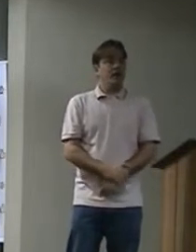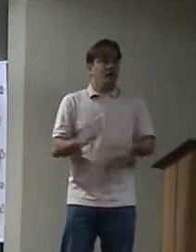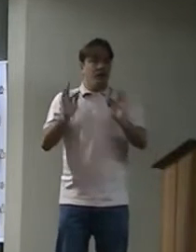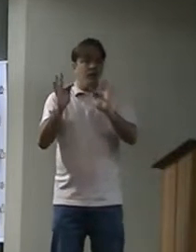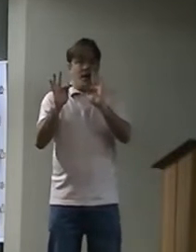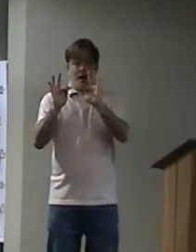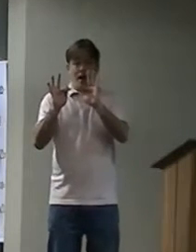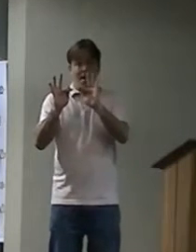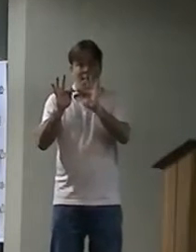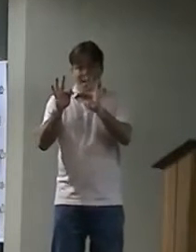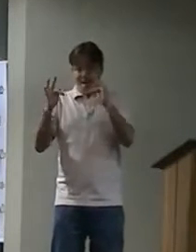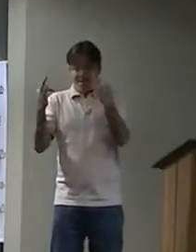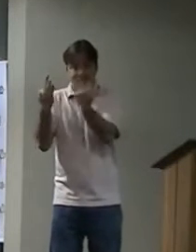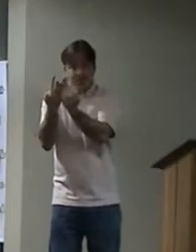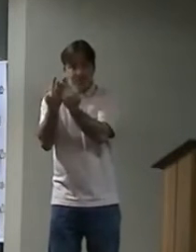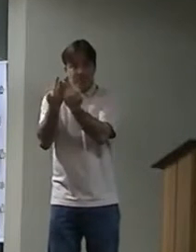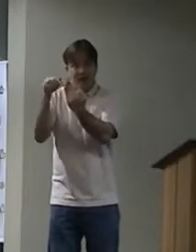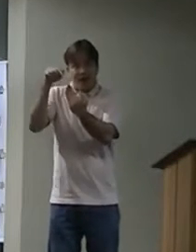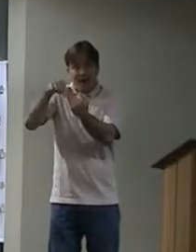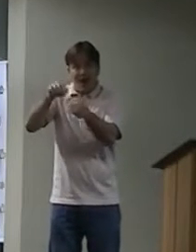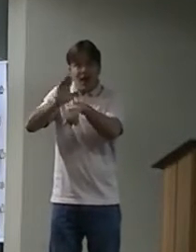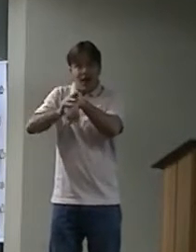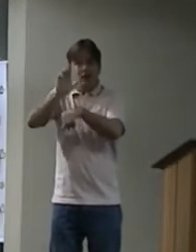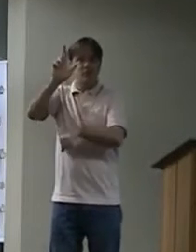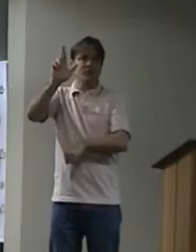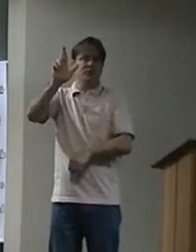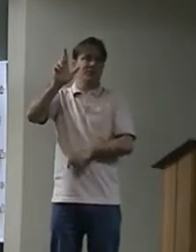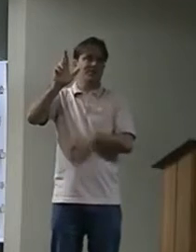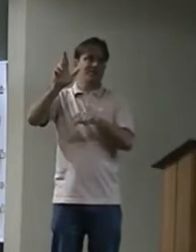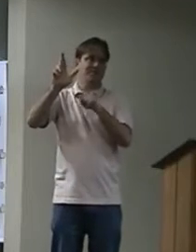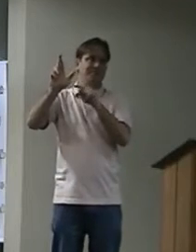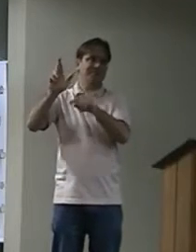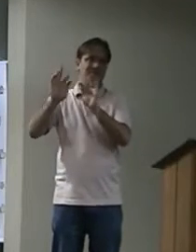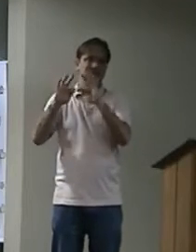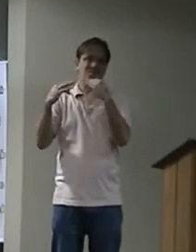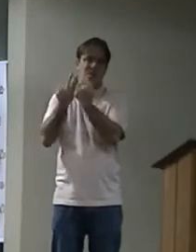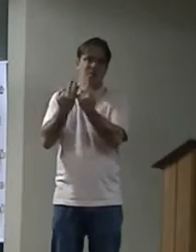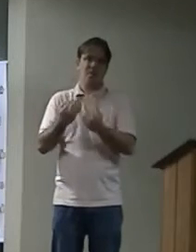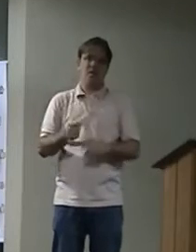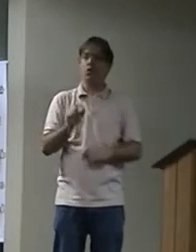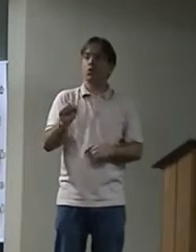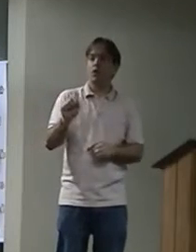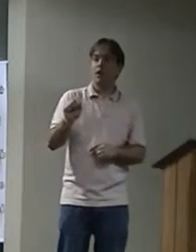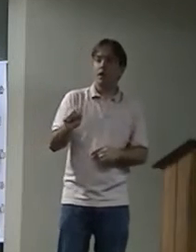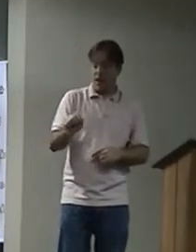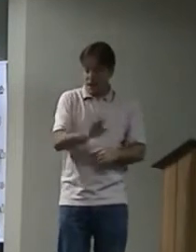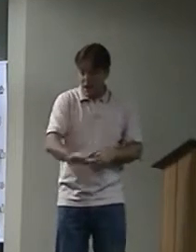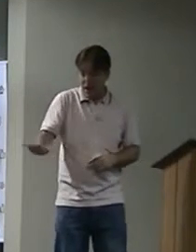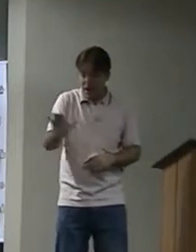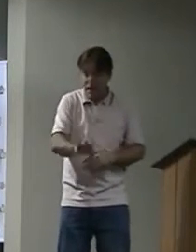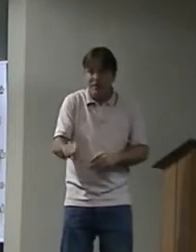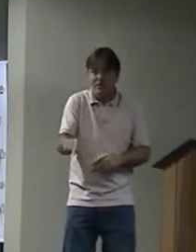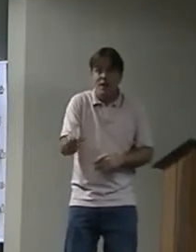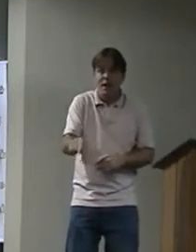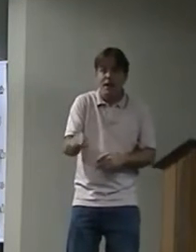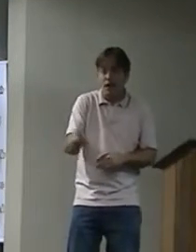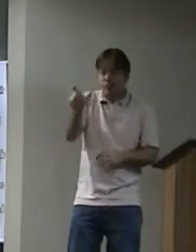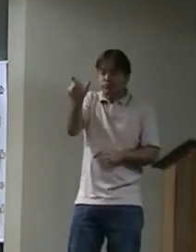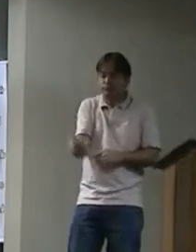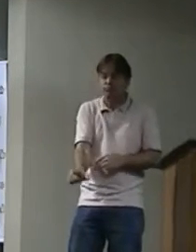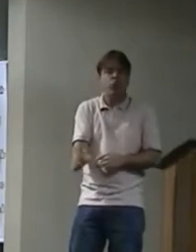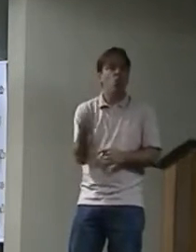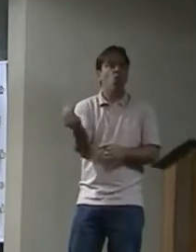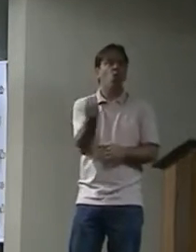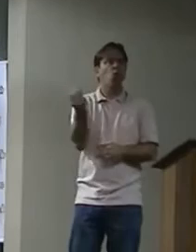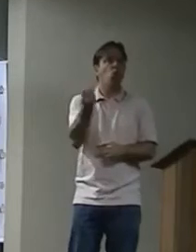suas características sociais. Nessa interação, então, a partir do momento, o que, que você deseja?